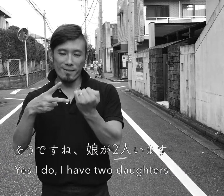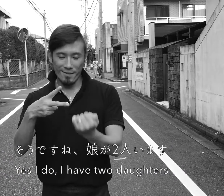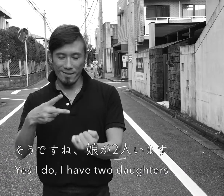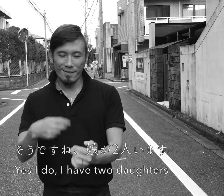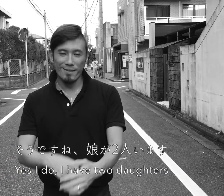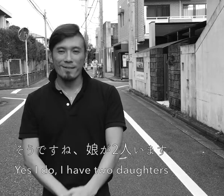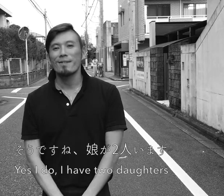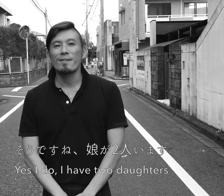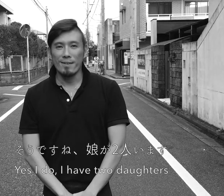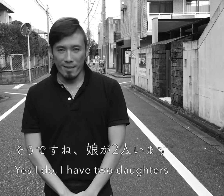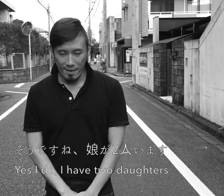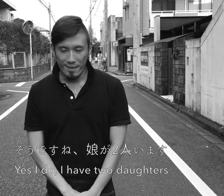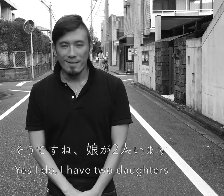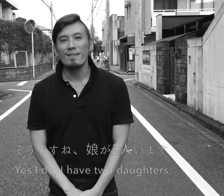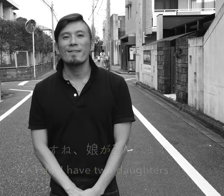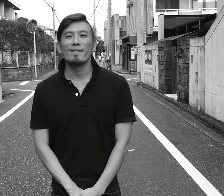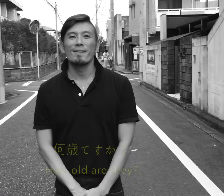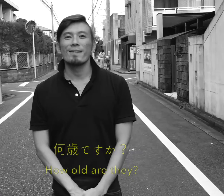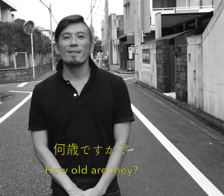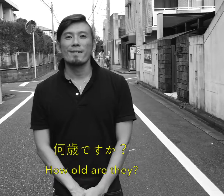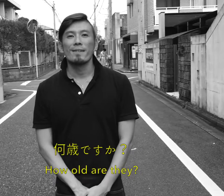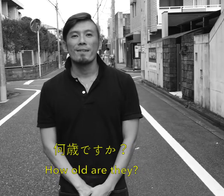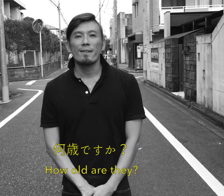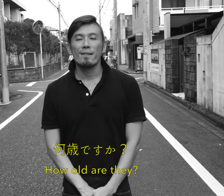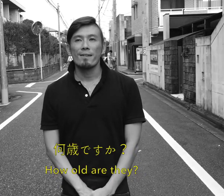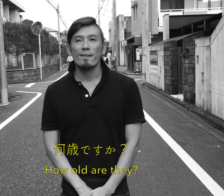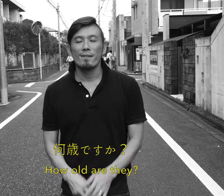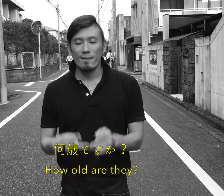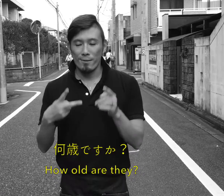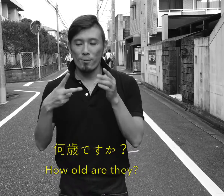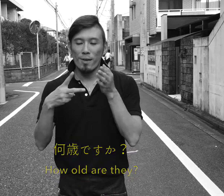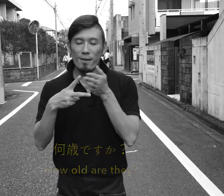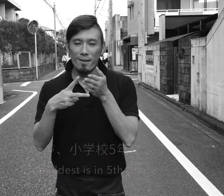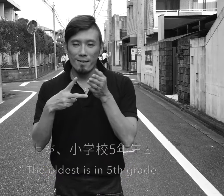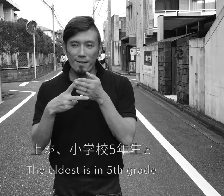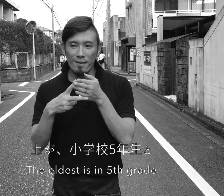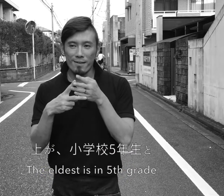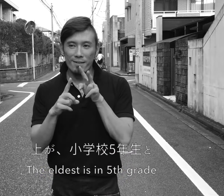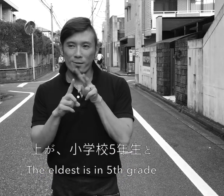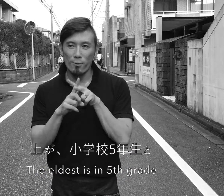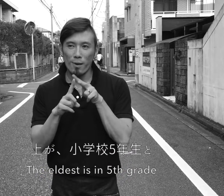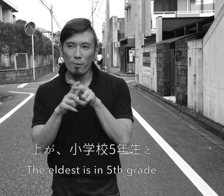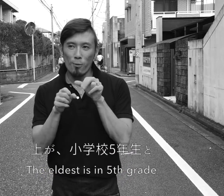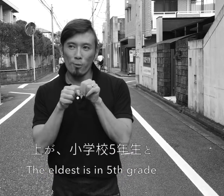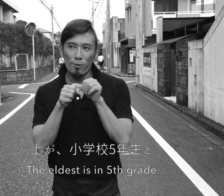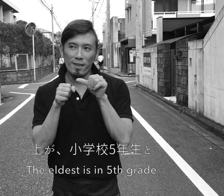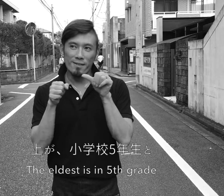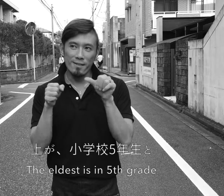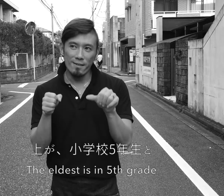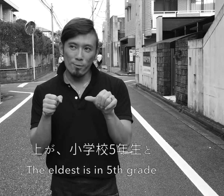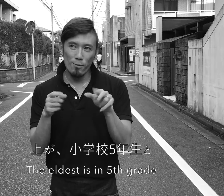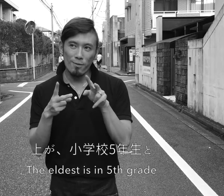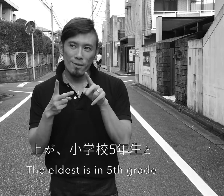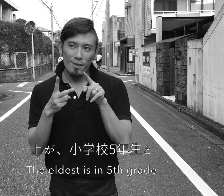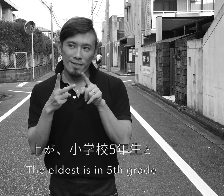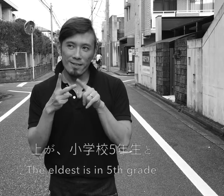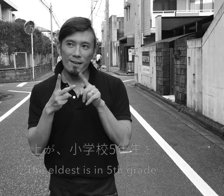います。 はい、何歳？ 上が小学校5年生と。下が